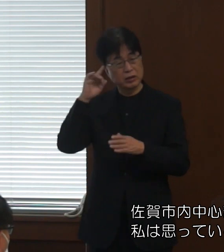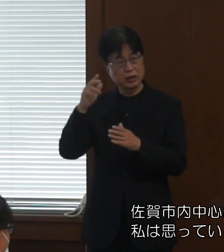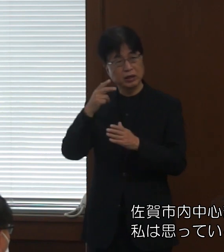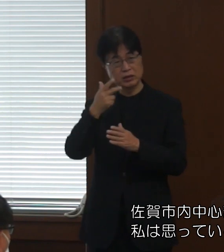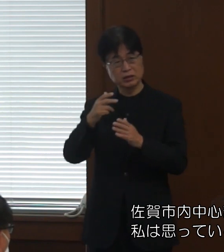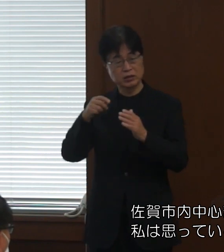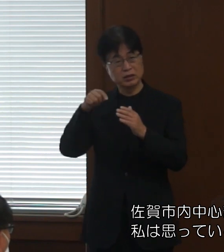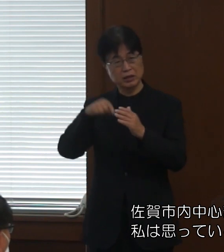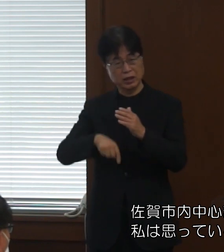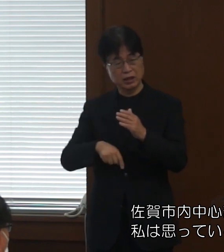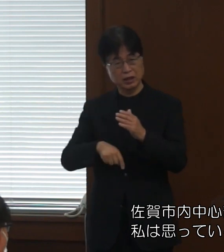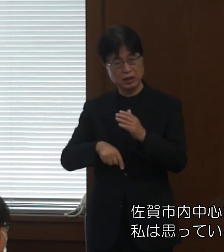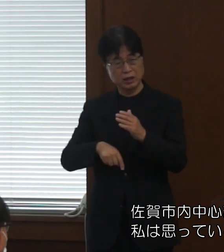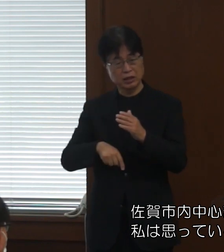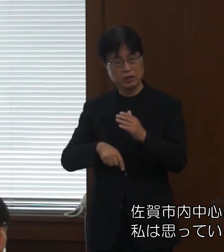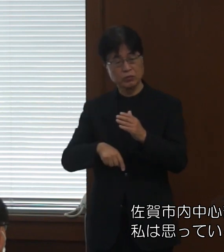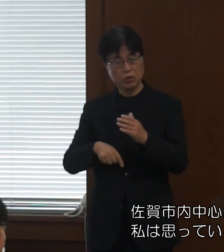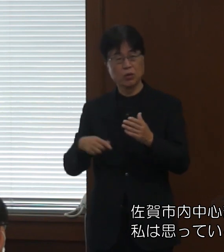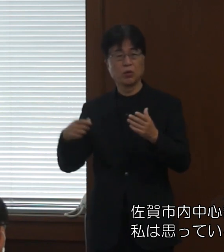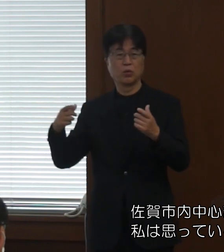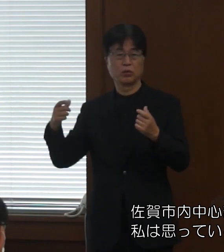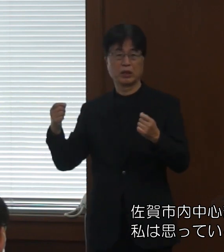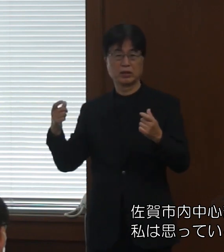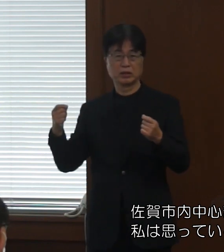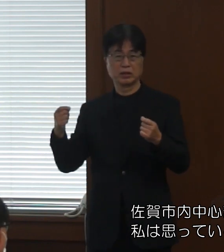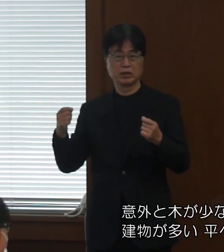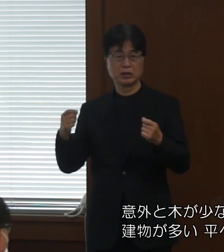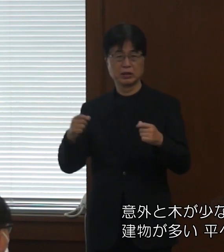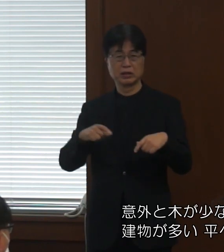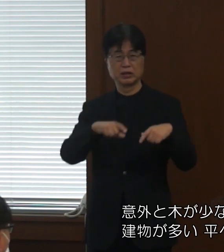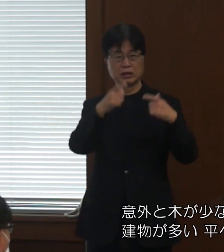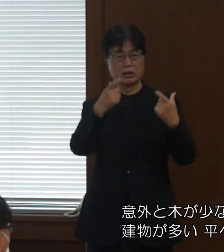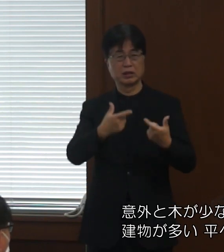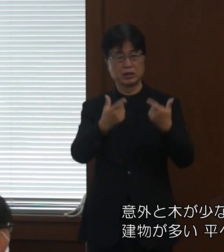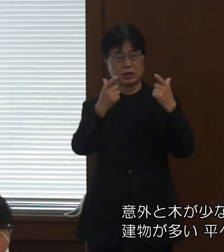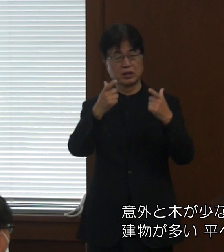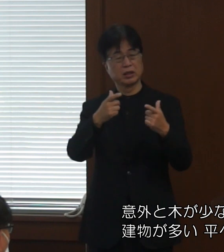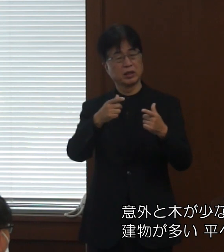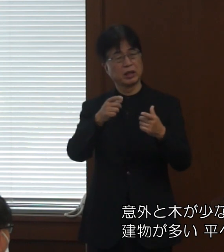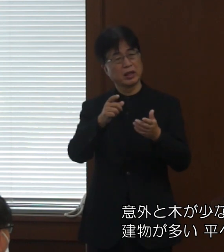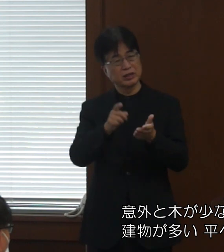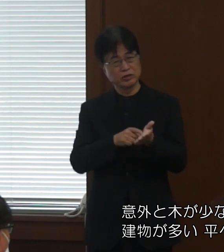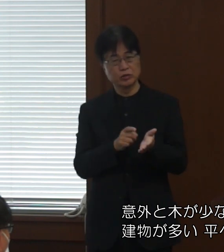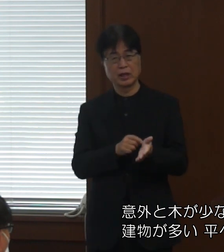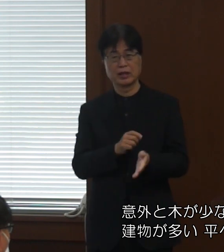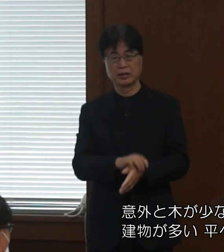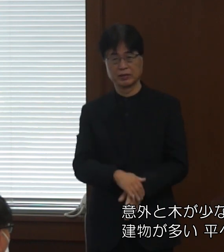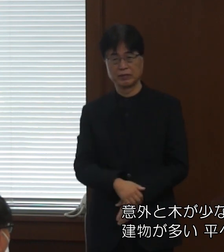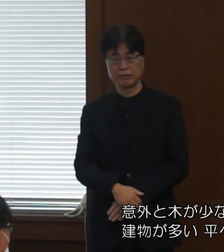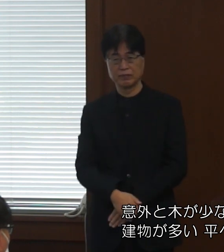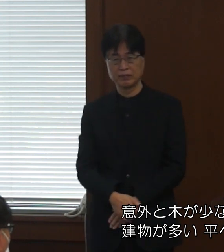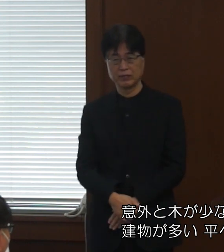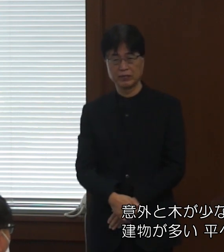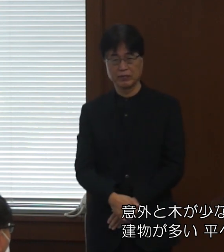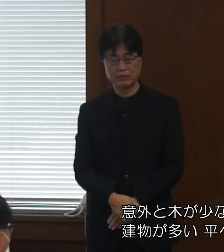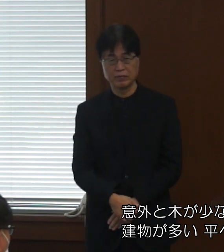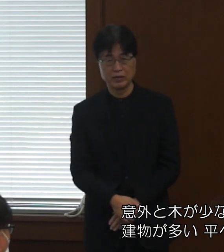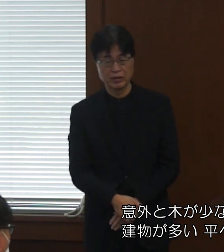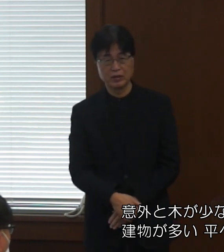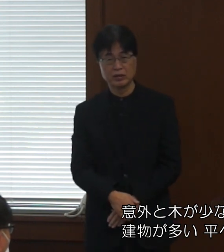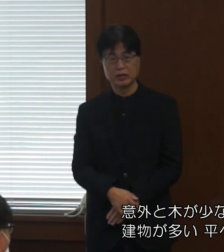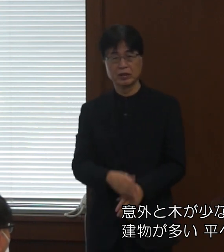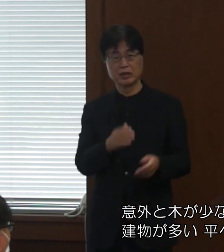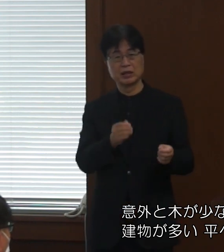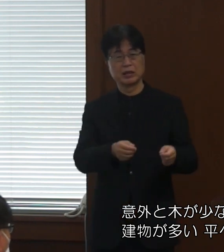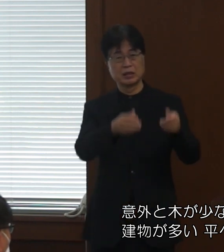中心部もほぼほぼそうだと私は思ってるんですけども意外と気が少ない意外と都会というか建物が